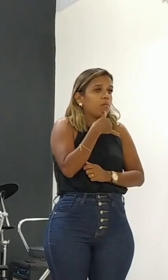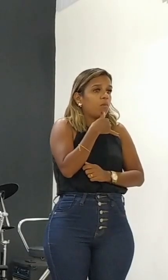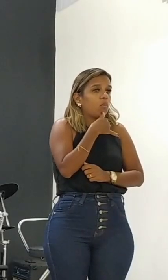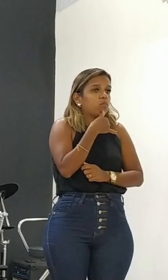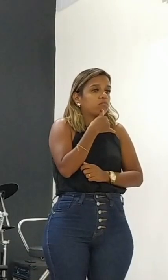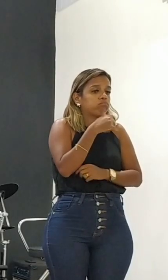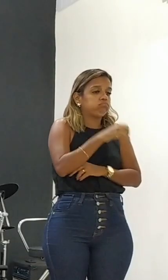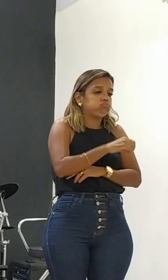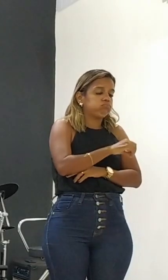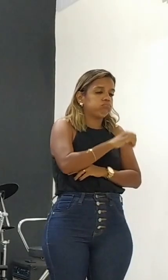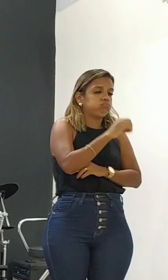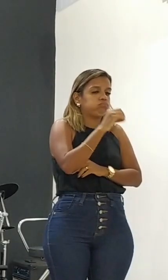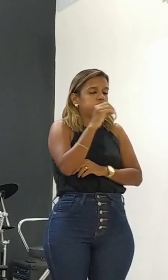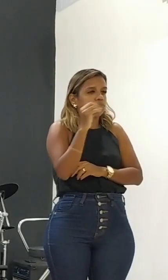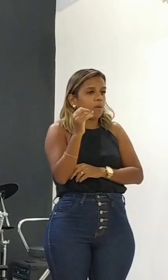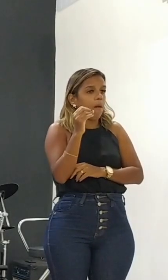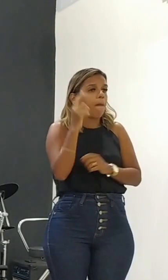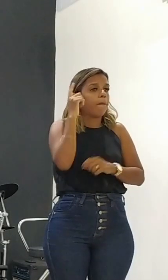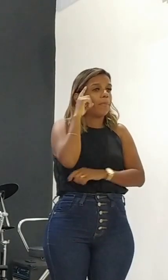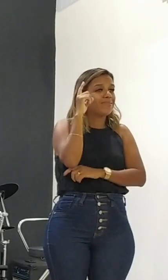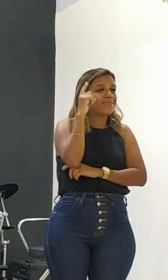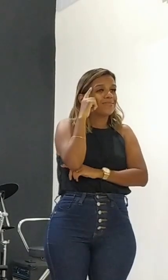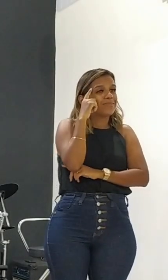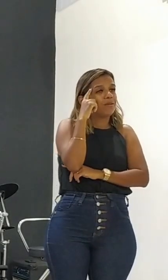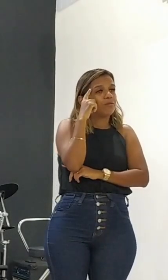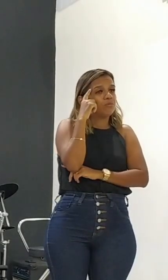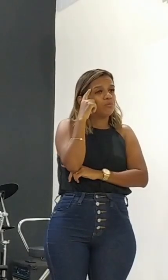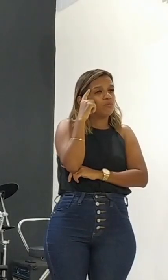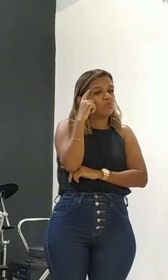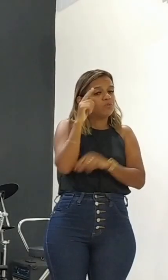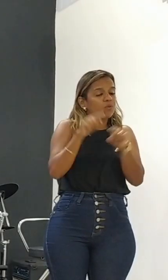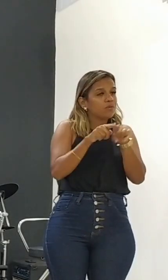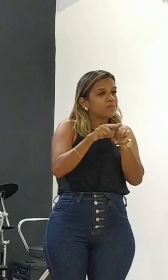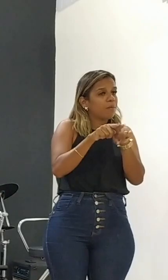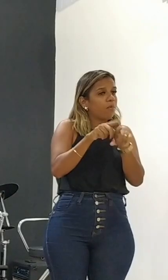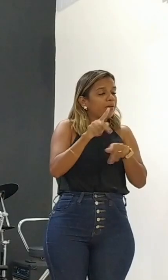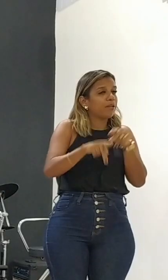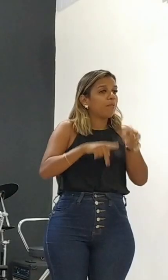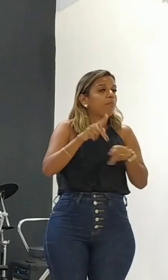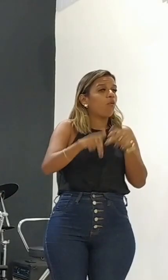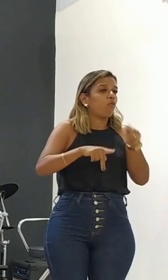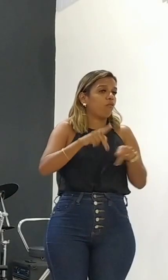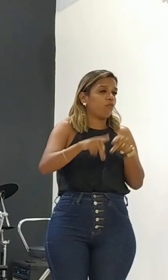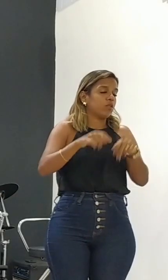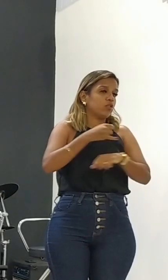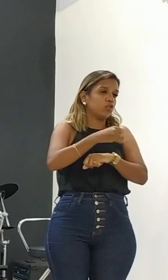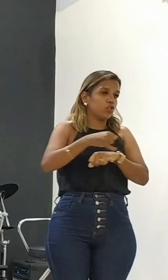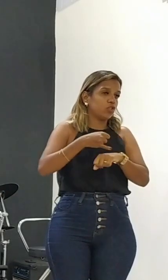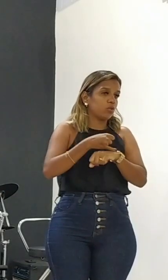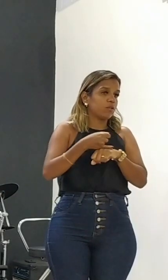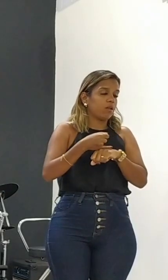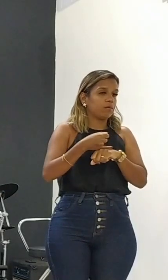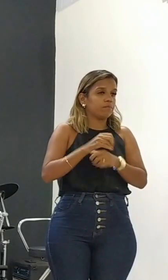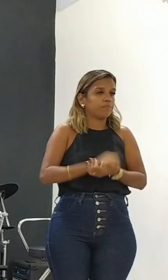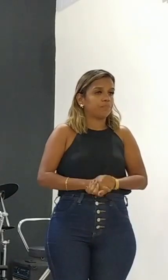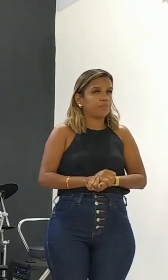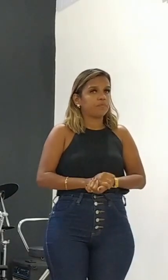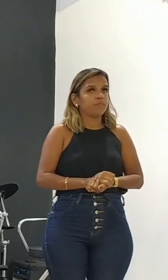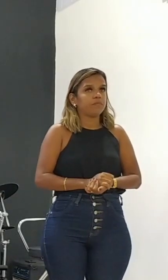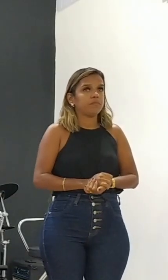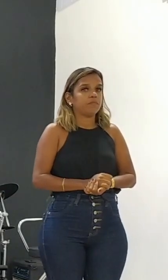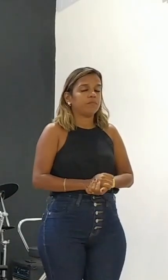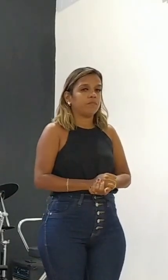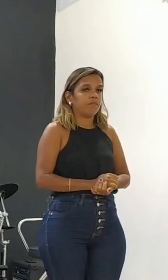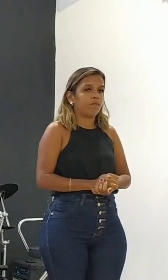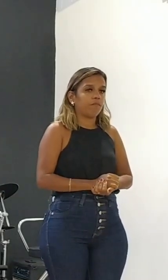alguns dias, pensando na situação dos seus irmãos em Jerusalém. Mas é interessante que